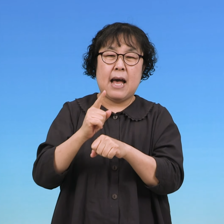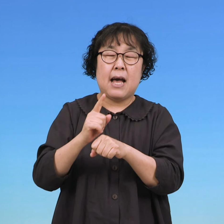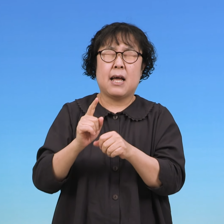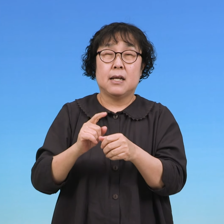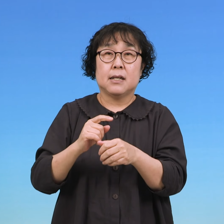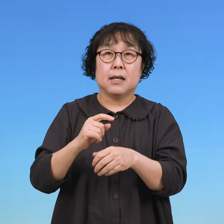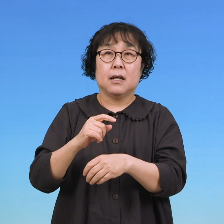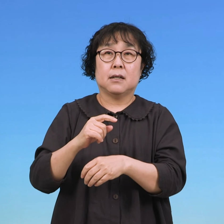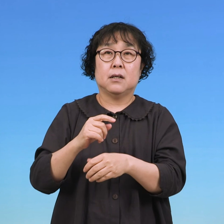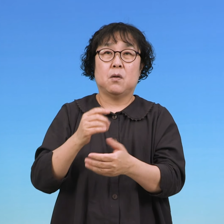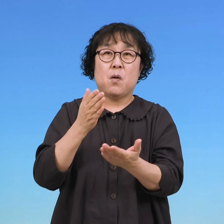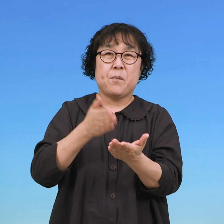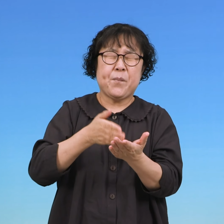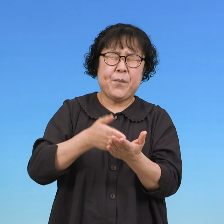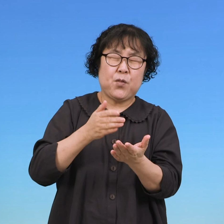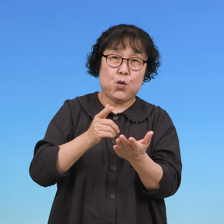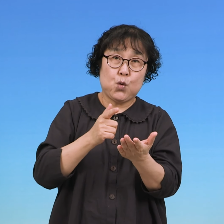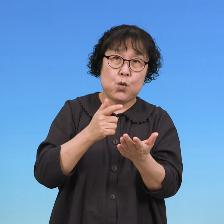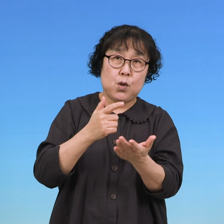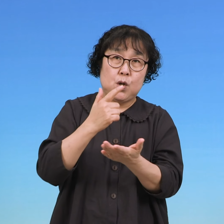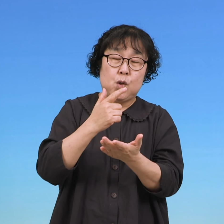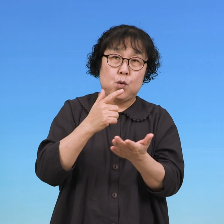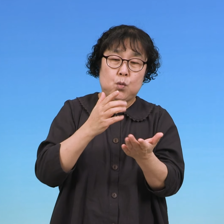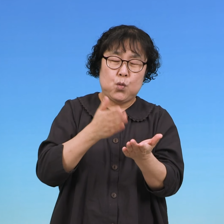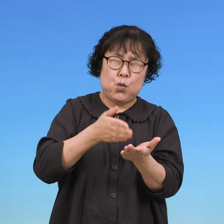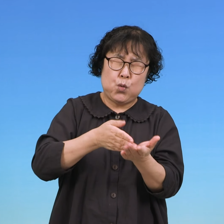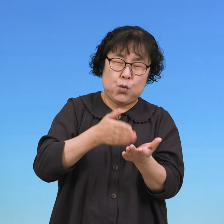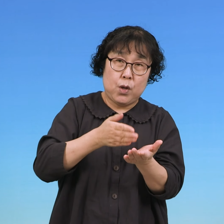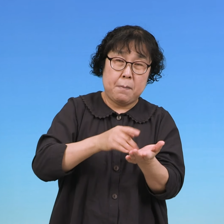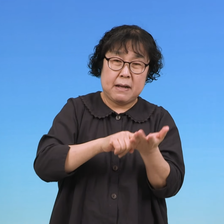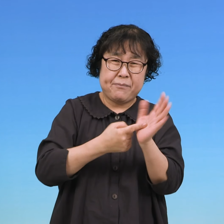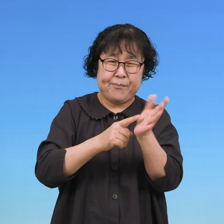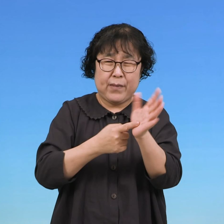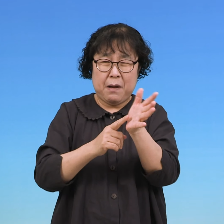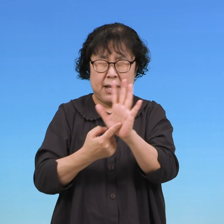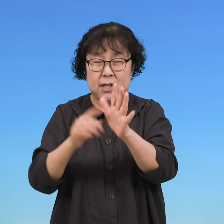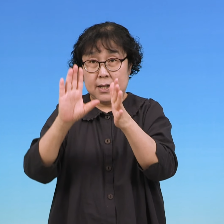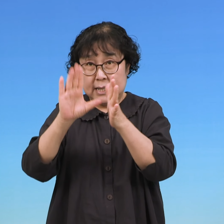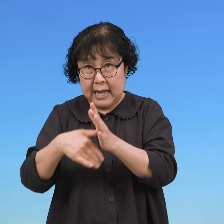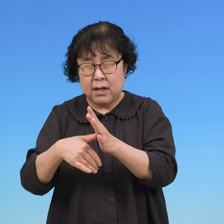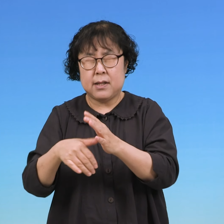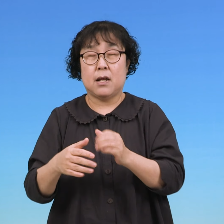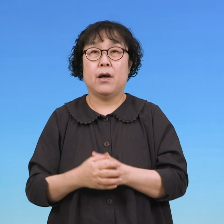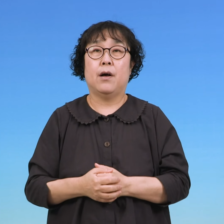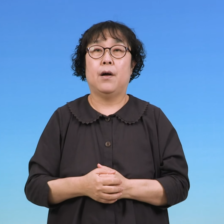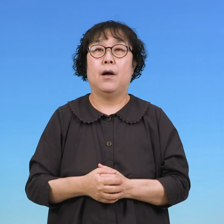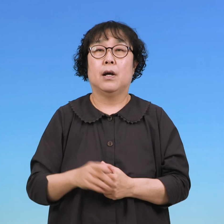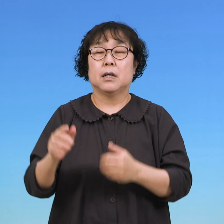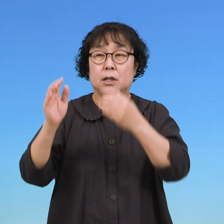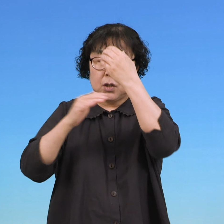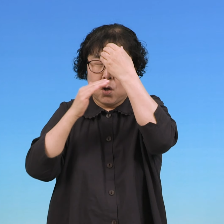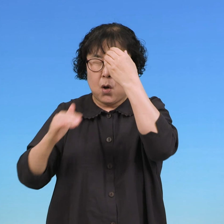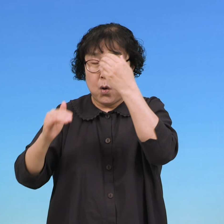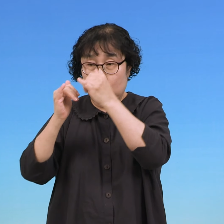언론 보도가 되고 하던 고고한 2, 3주 곧 어간이거든요. 이 그 성도가